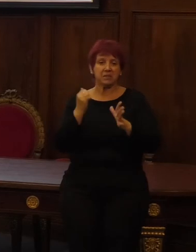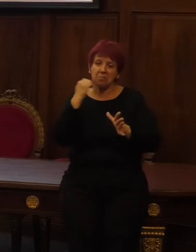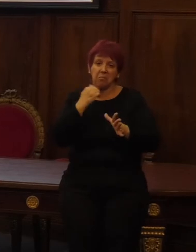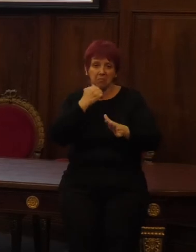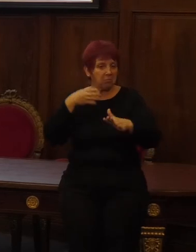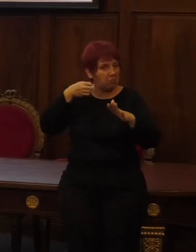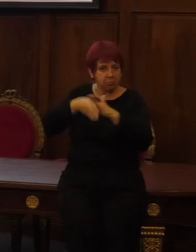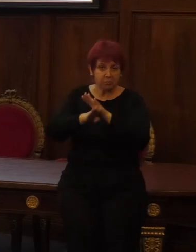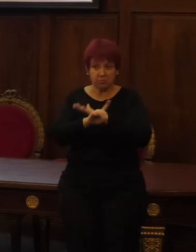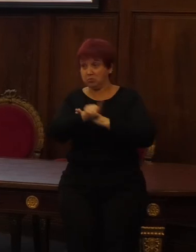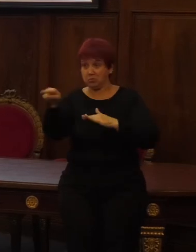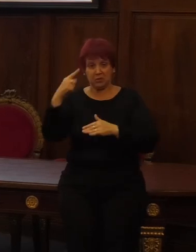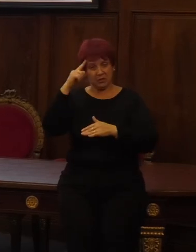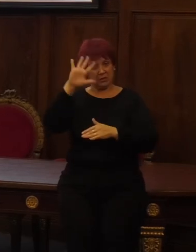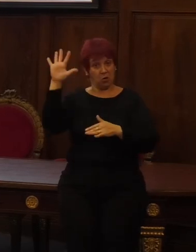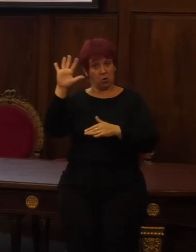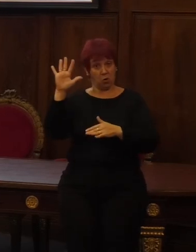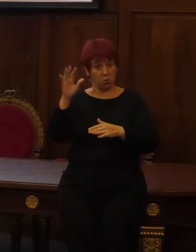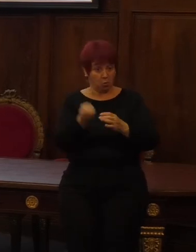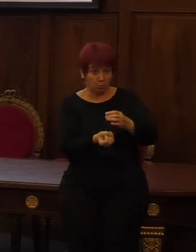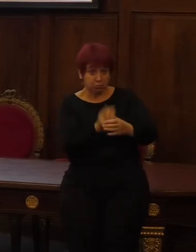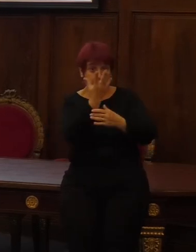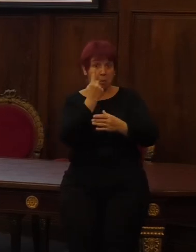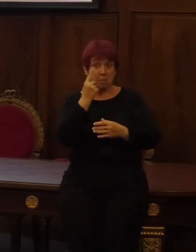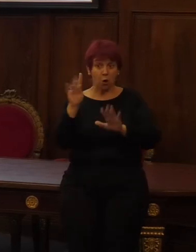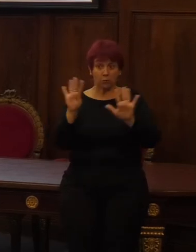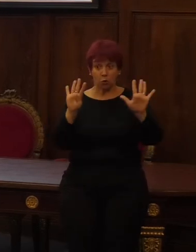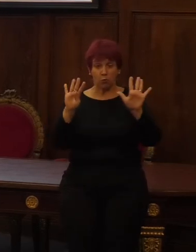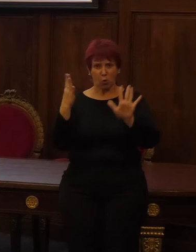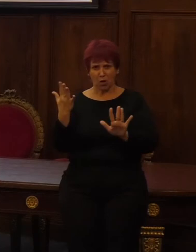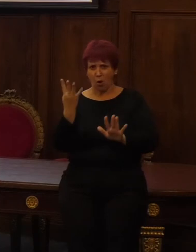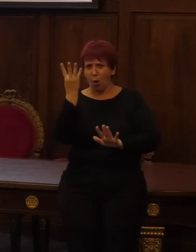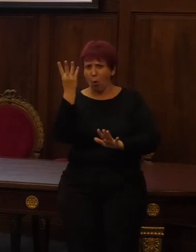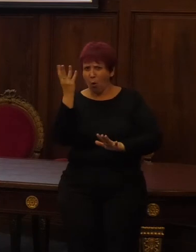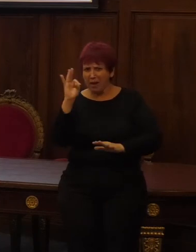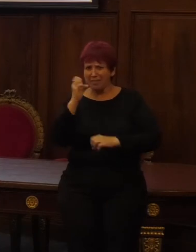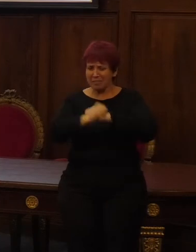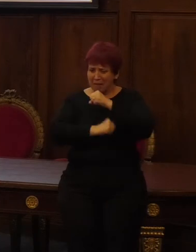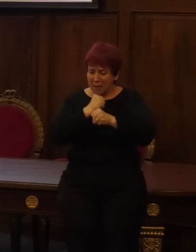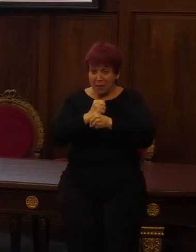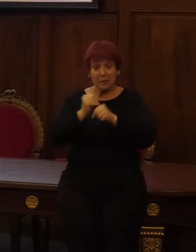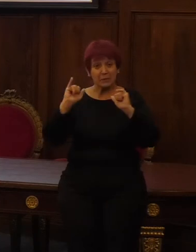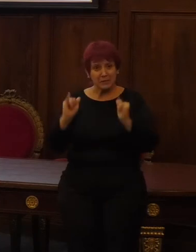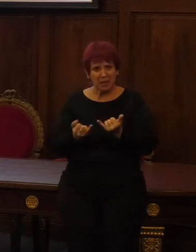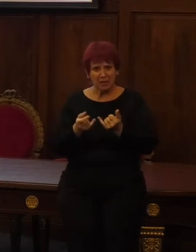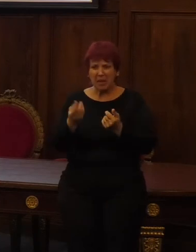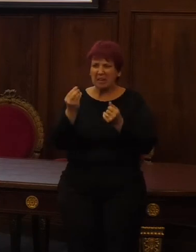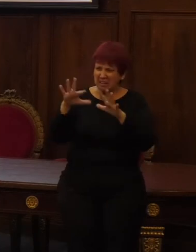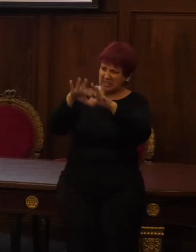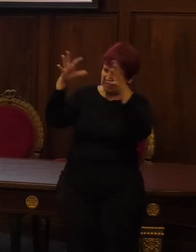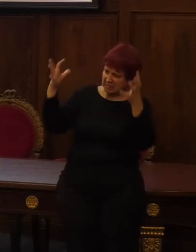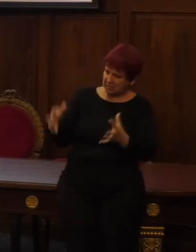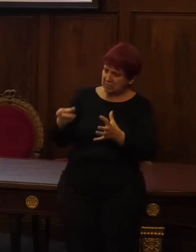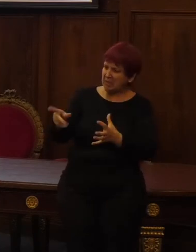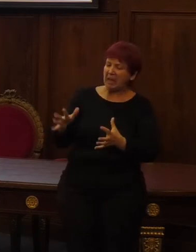intrusos, y la creación de facultad en el 94, 40 años de psicología, el